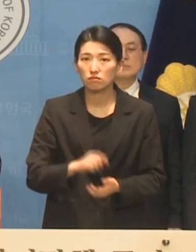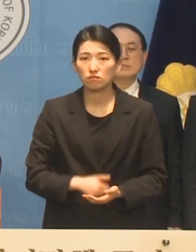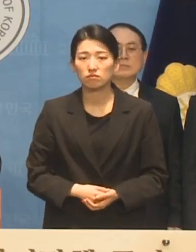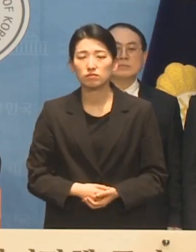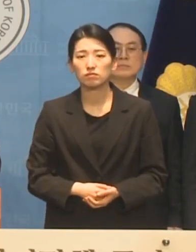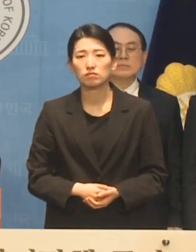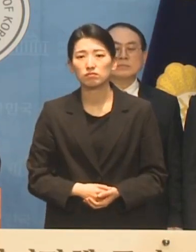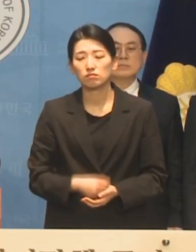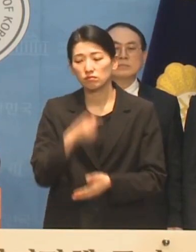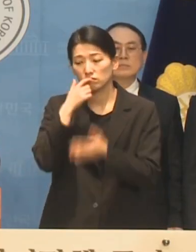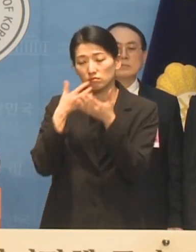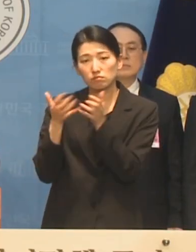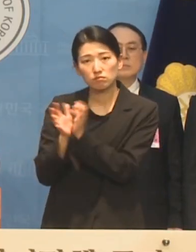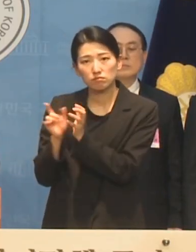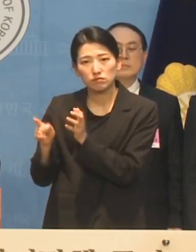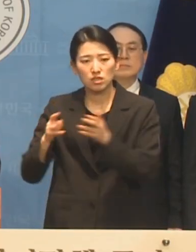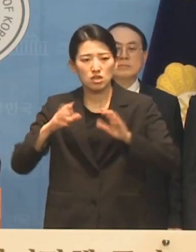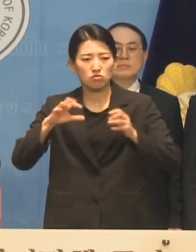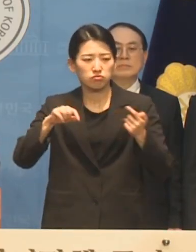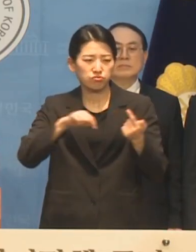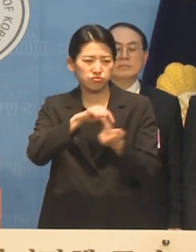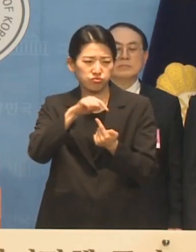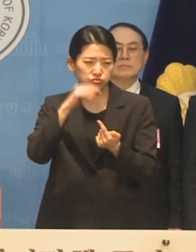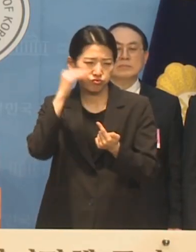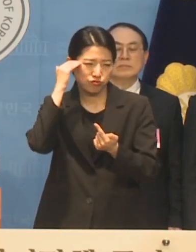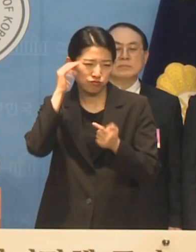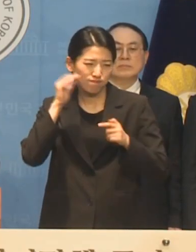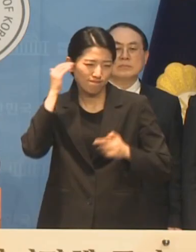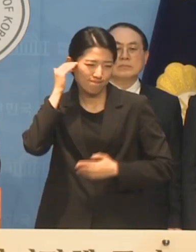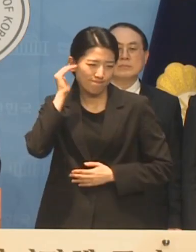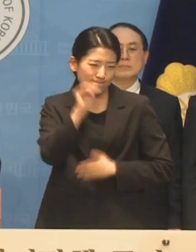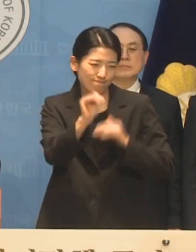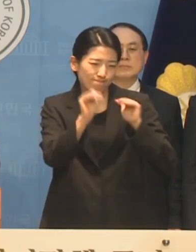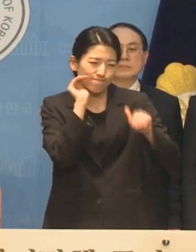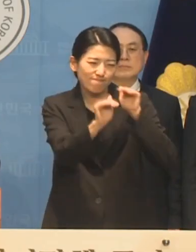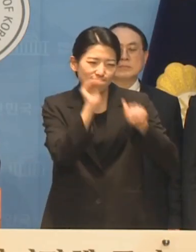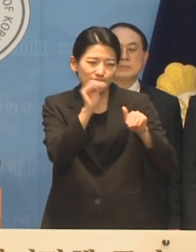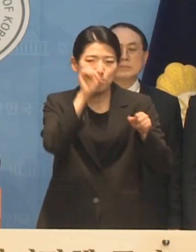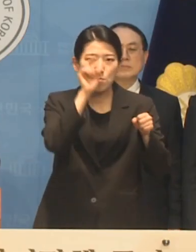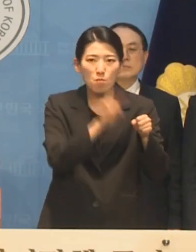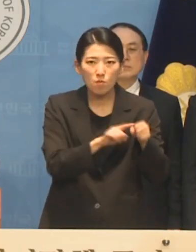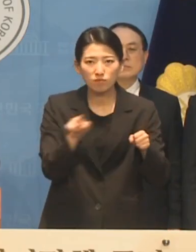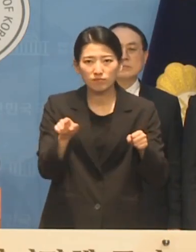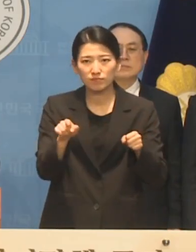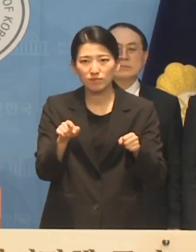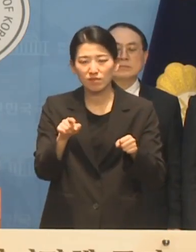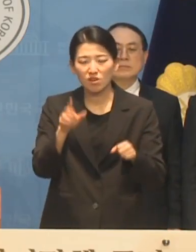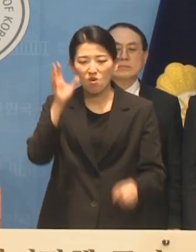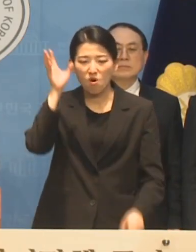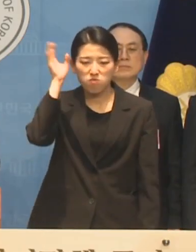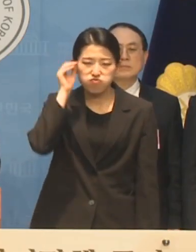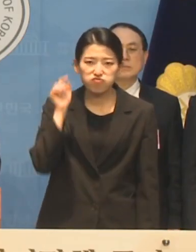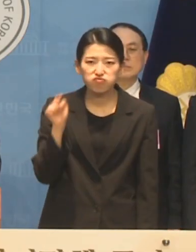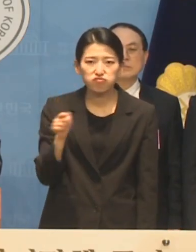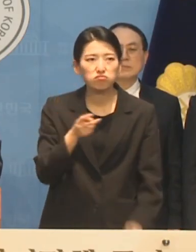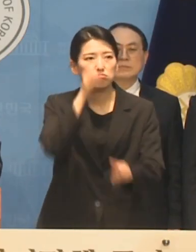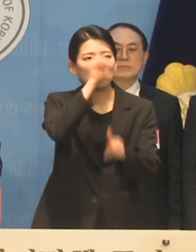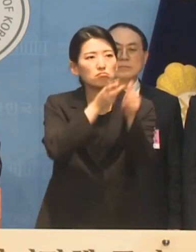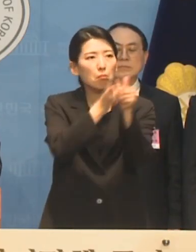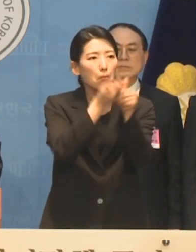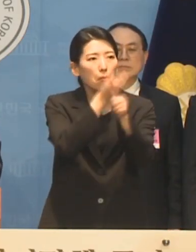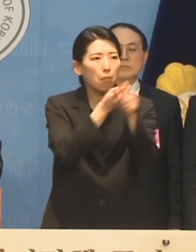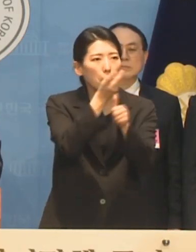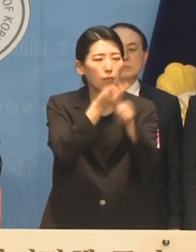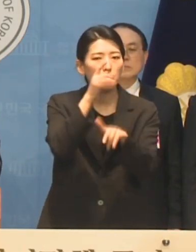더불어민주당이 국정을 마비시키기 위해서 마구잡이로 무식하게 한심스럽게 탄핵했다는